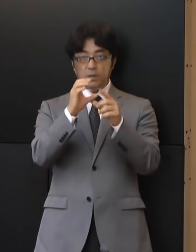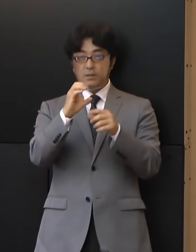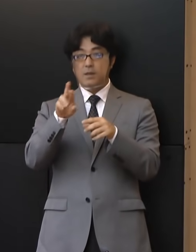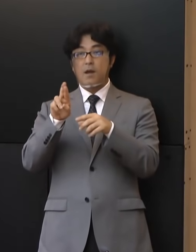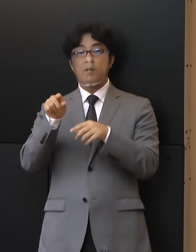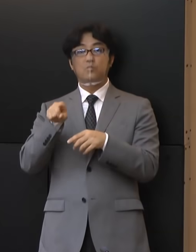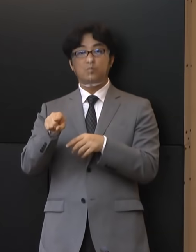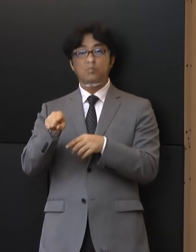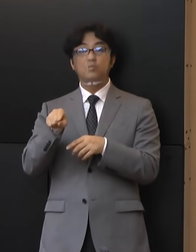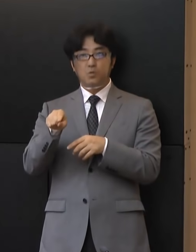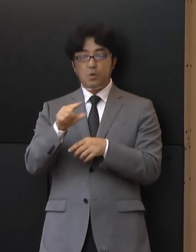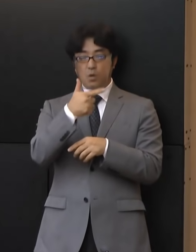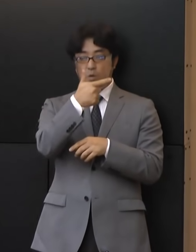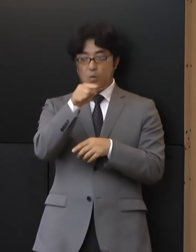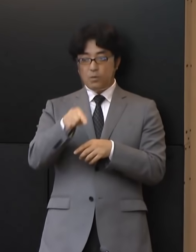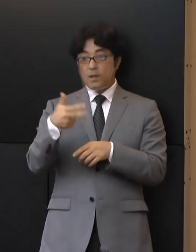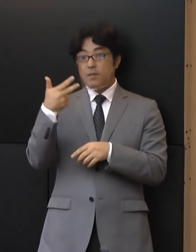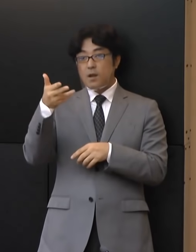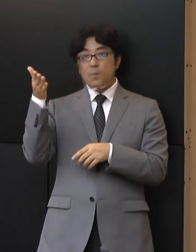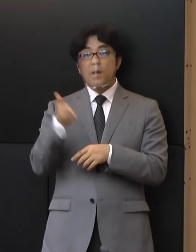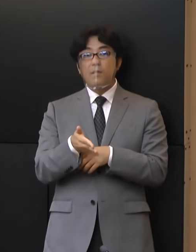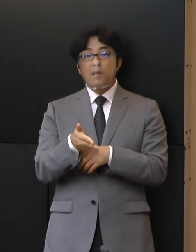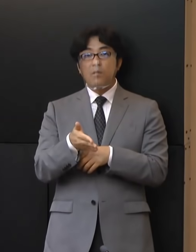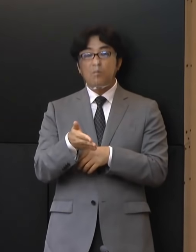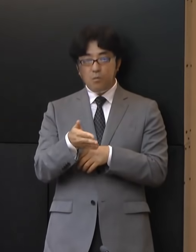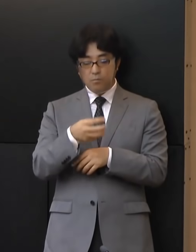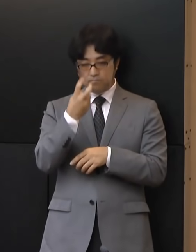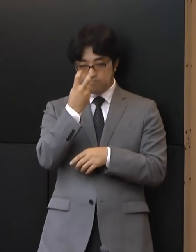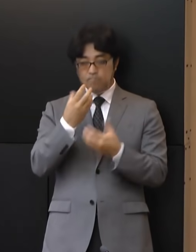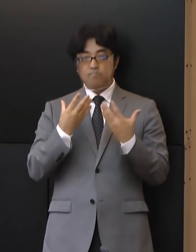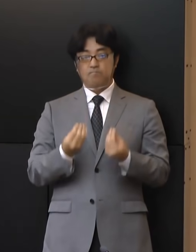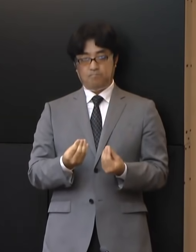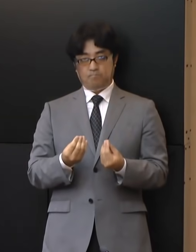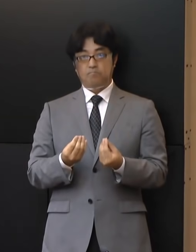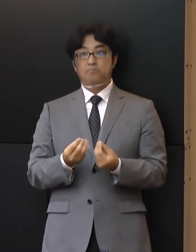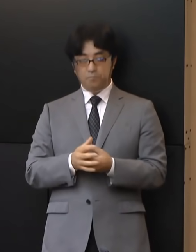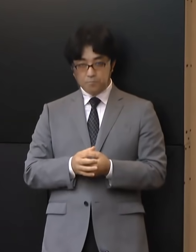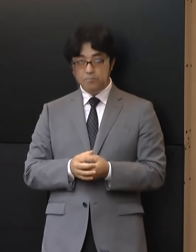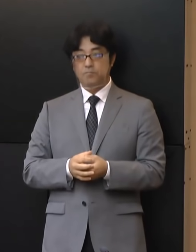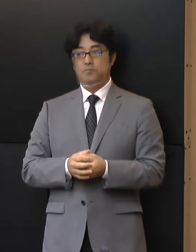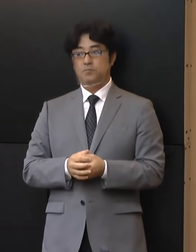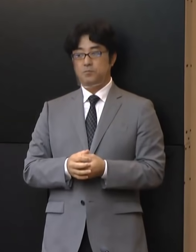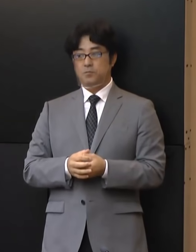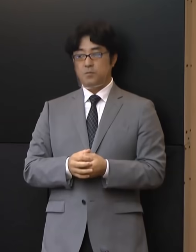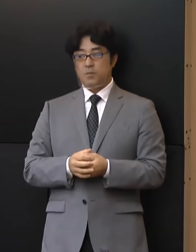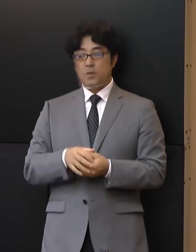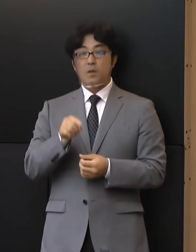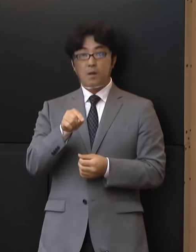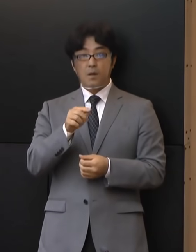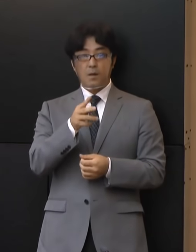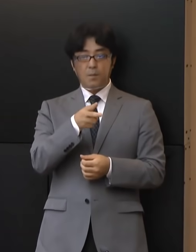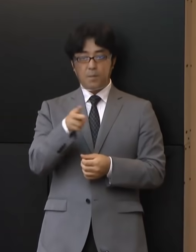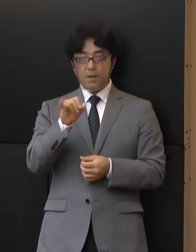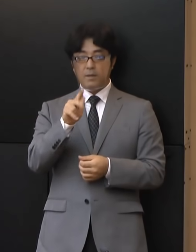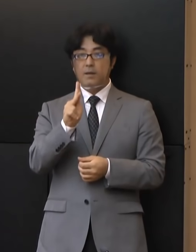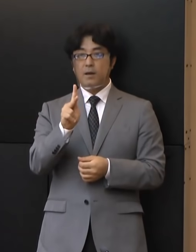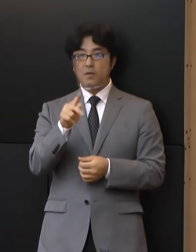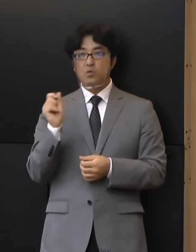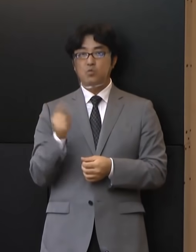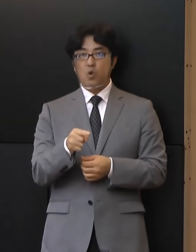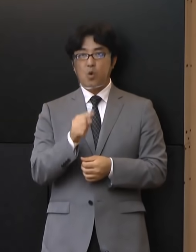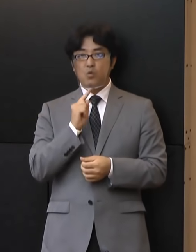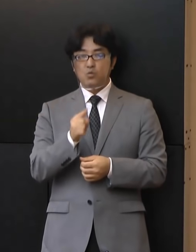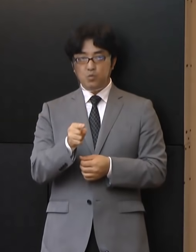ては 6.7% でございます。それから倍加時間につきまして、いわゆる倍加速度と言われるようなものですけれども